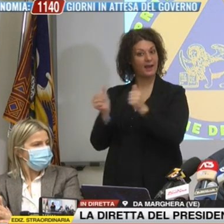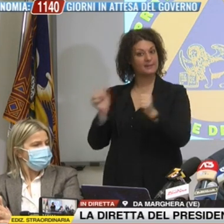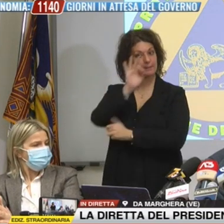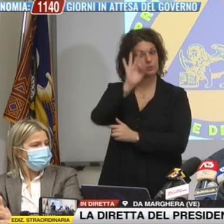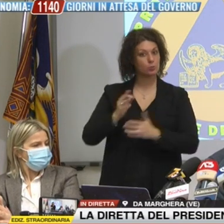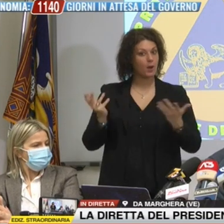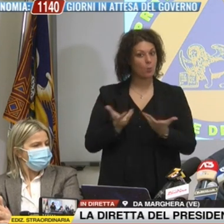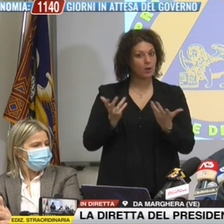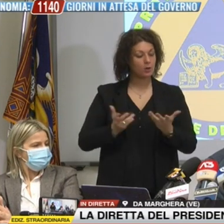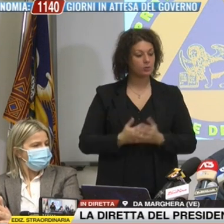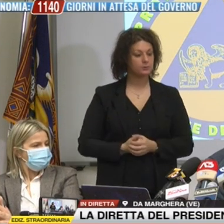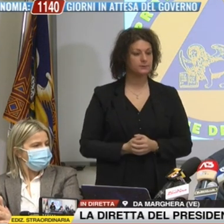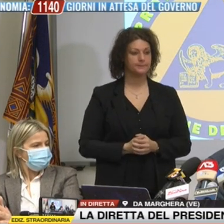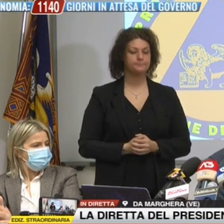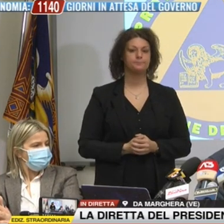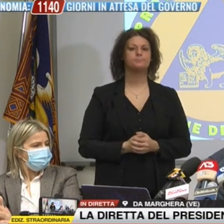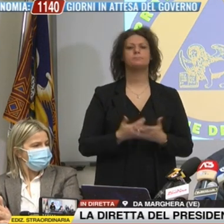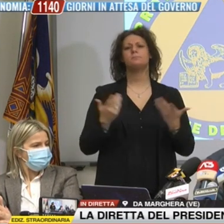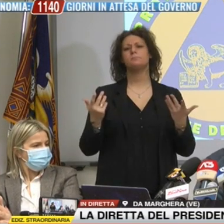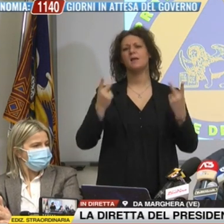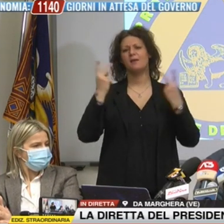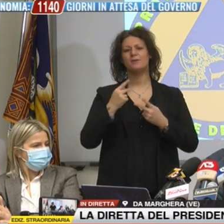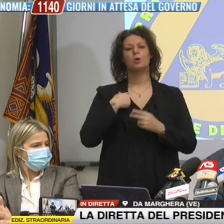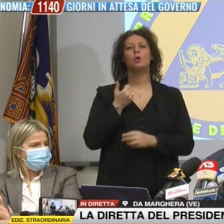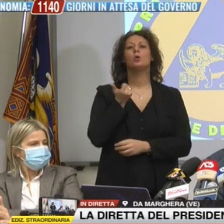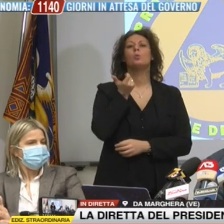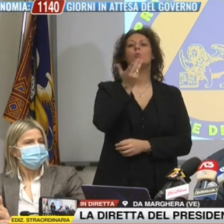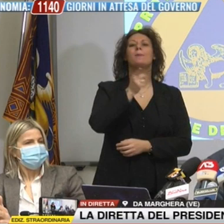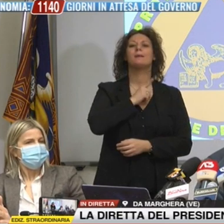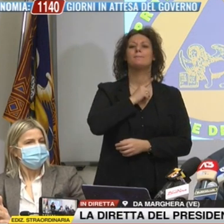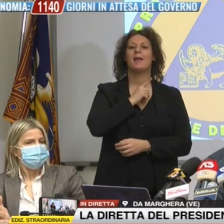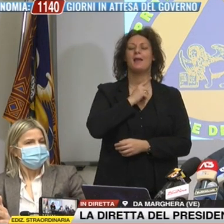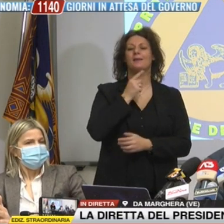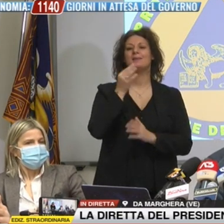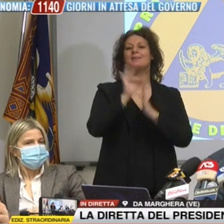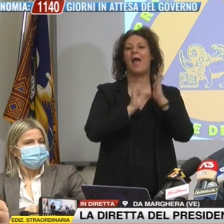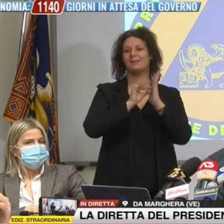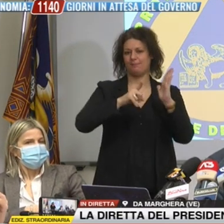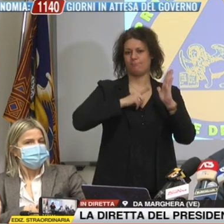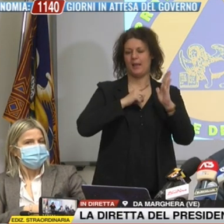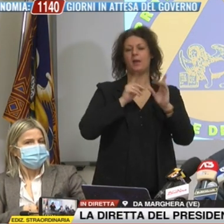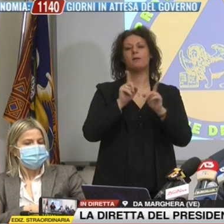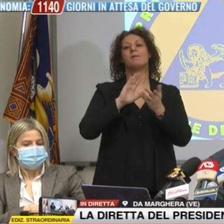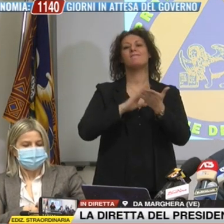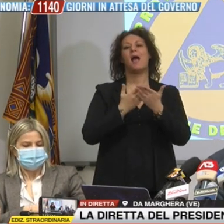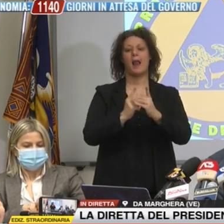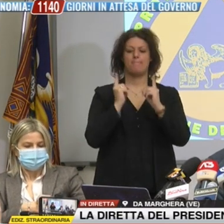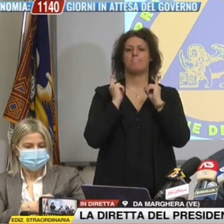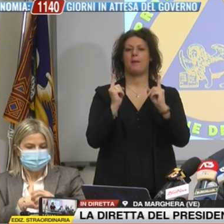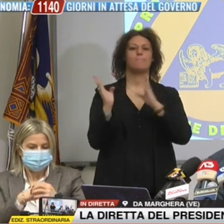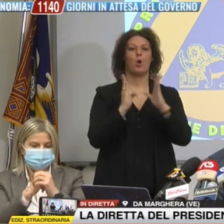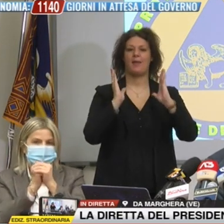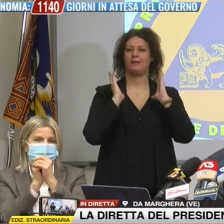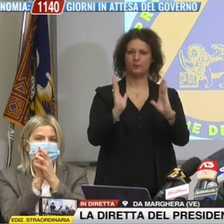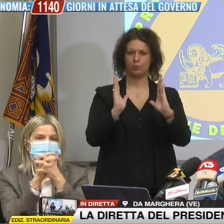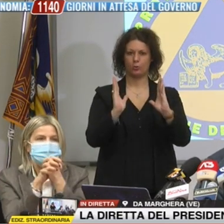io vi ho dato un dato, come al solito, io vi do delle fotografie, delle istantanee, che non corrispondono al dato globale di come